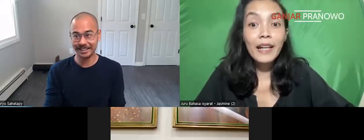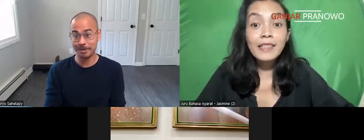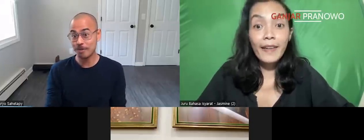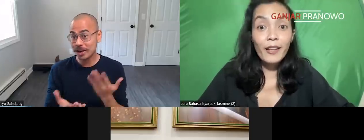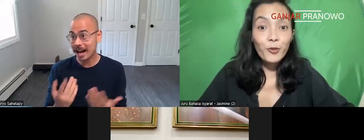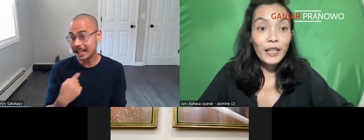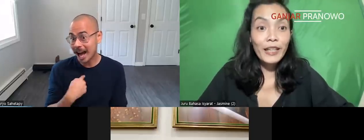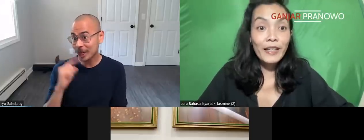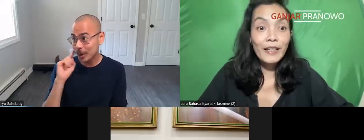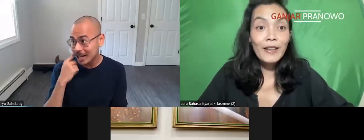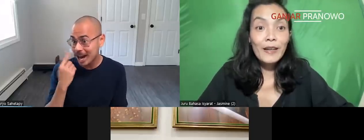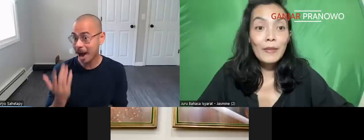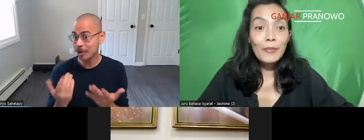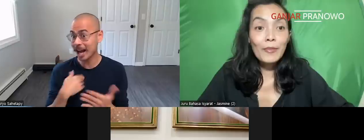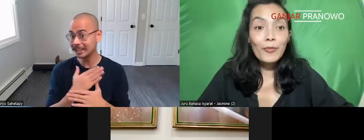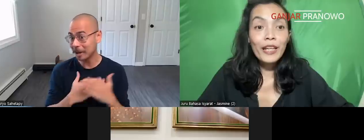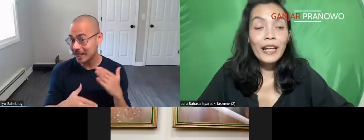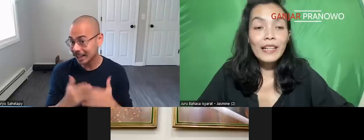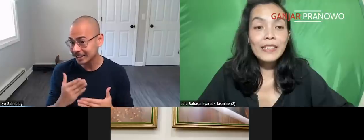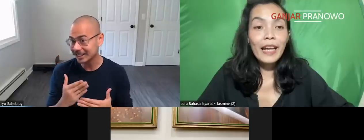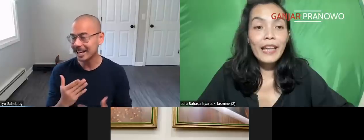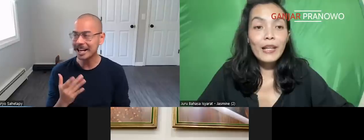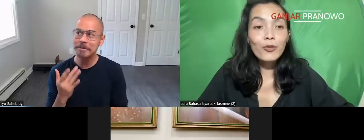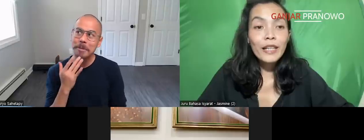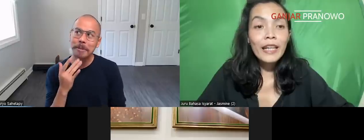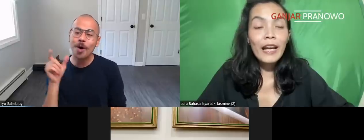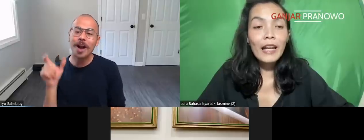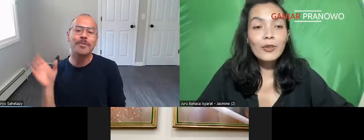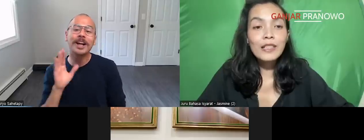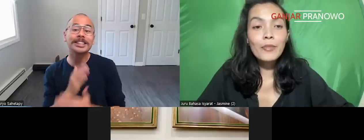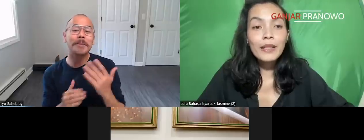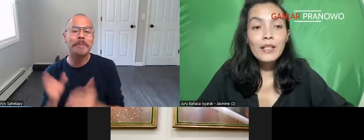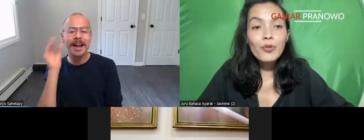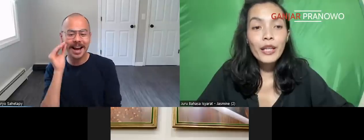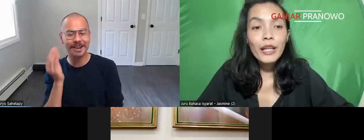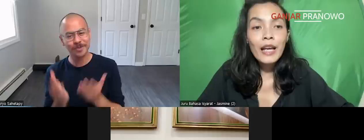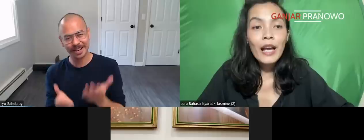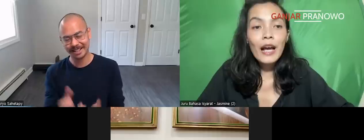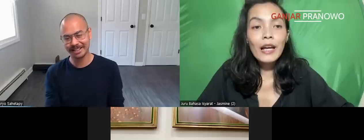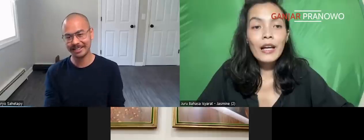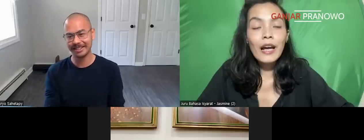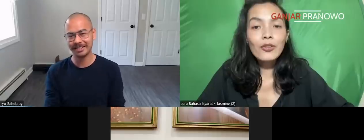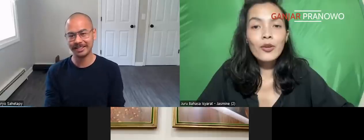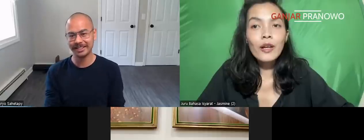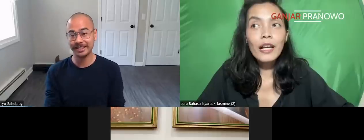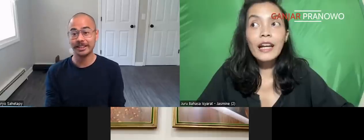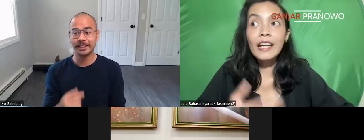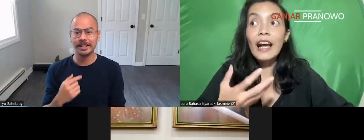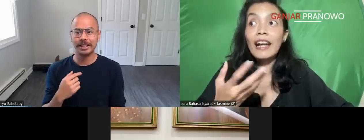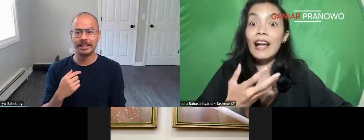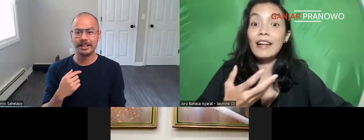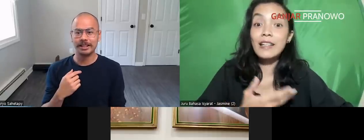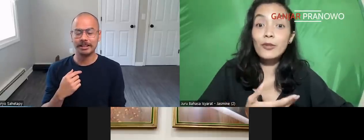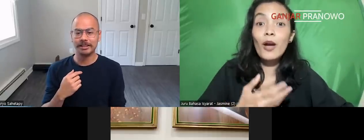ini dibandingkan saya yang tuli mungkin karena sayanya yang tuli atau disabilitas mungkin ee atau eh